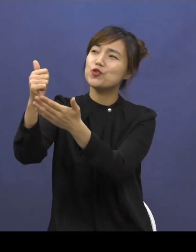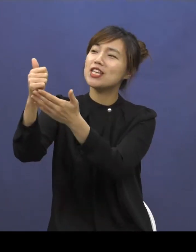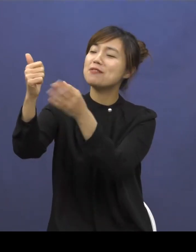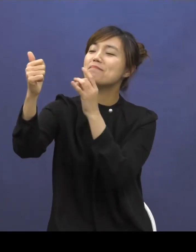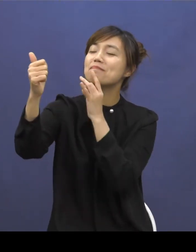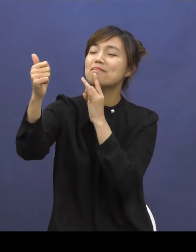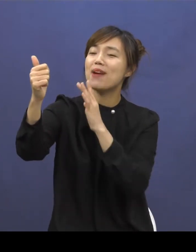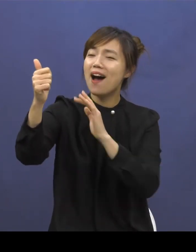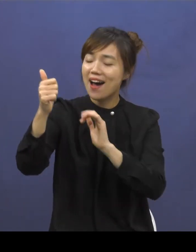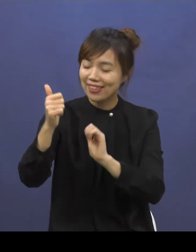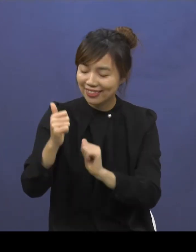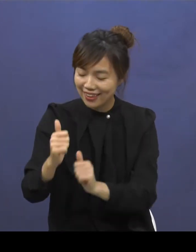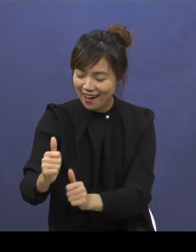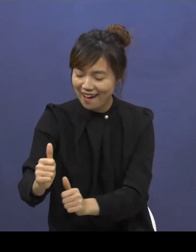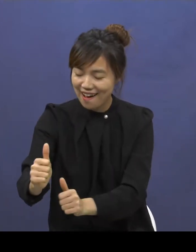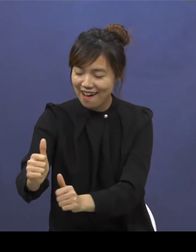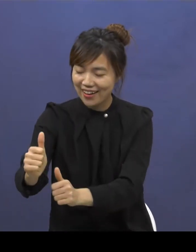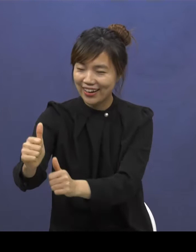주님만